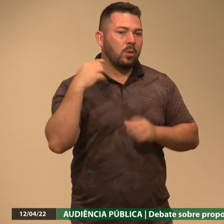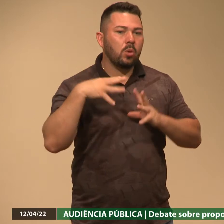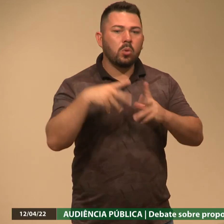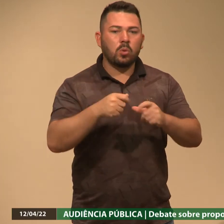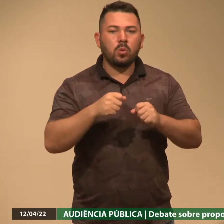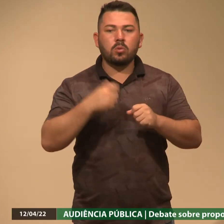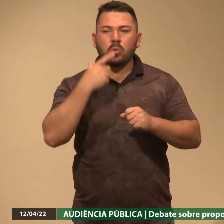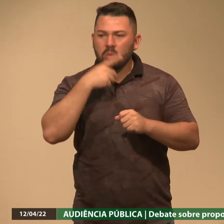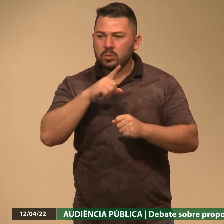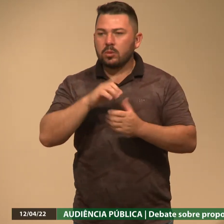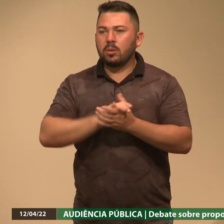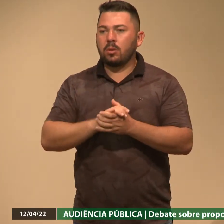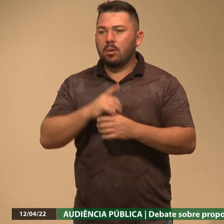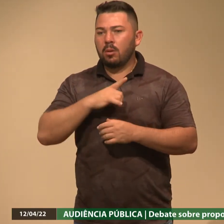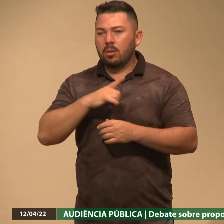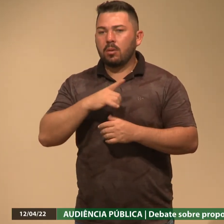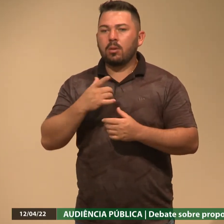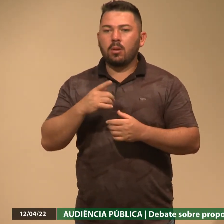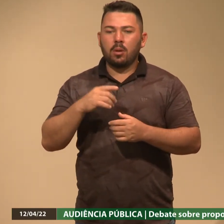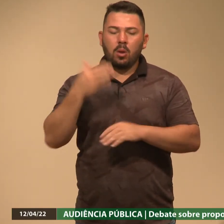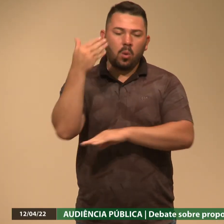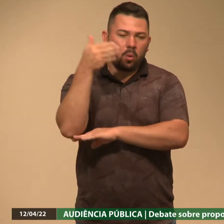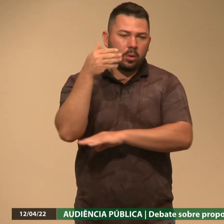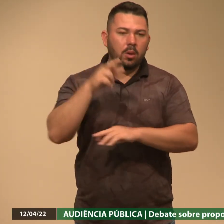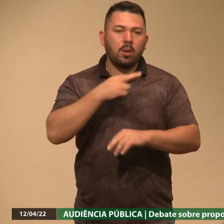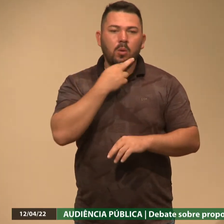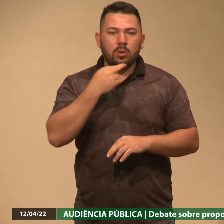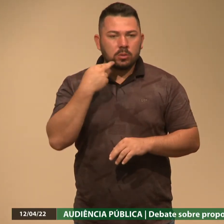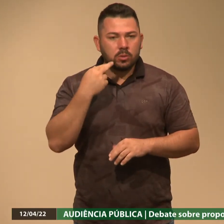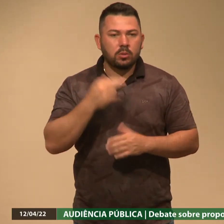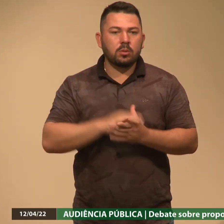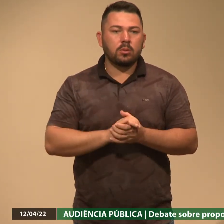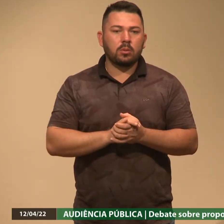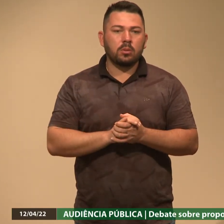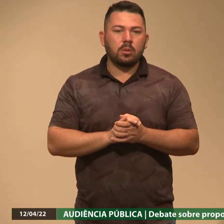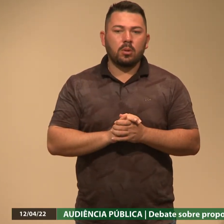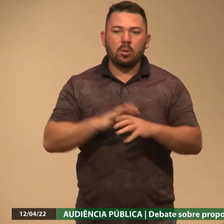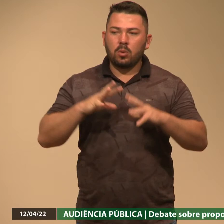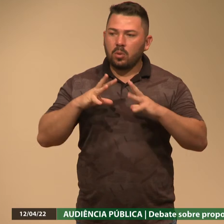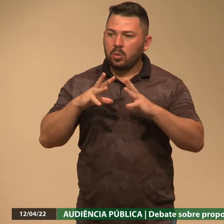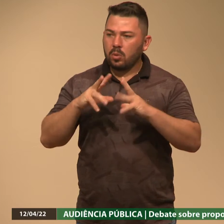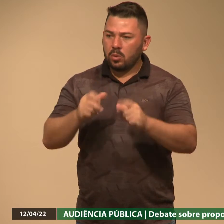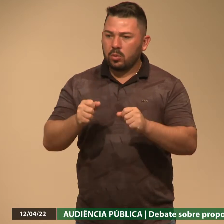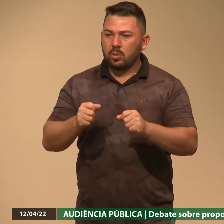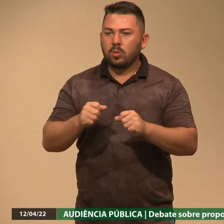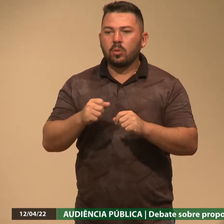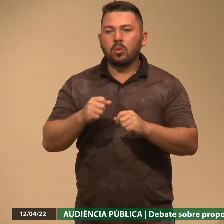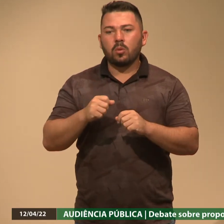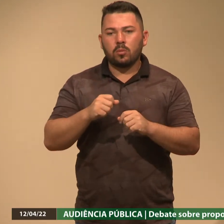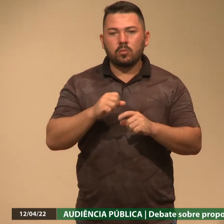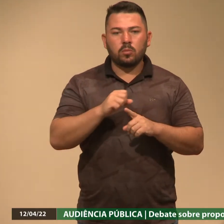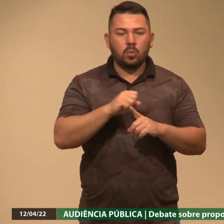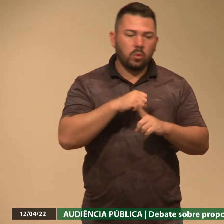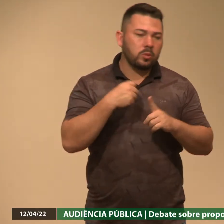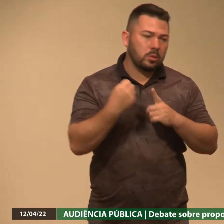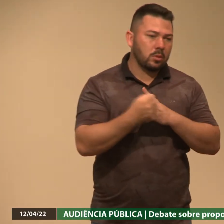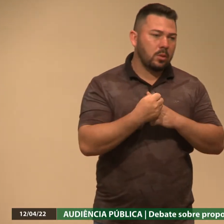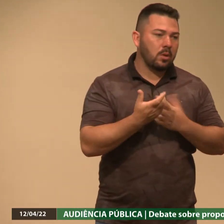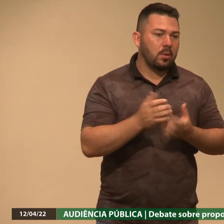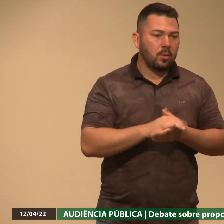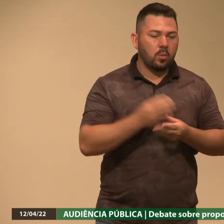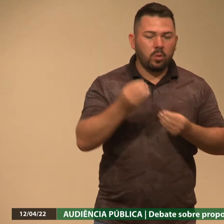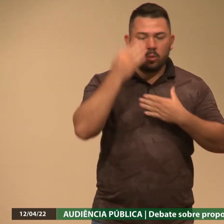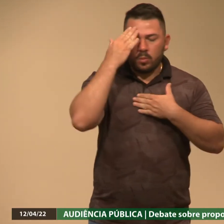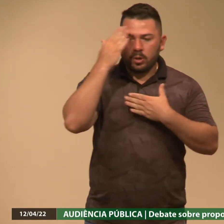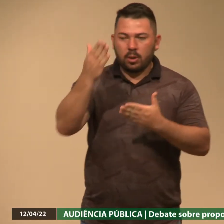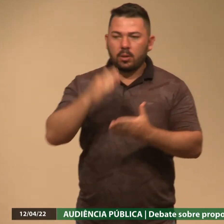as sociedades todos os clubes os hotéis restaurantes em por consequência todo o cidadão bom então é isso